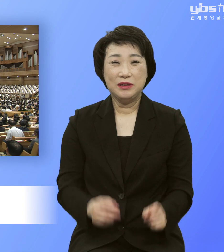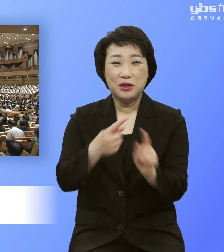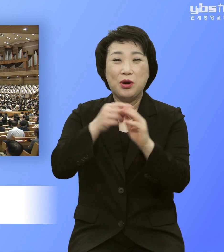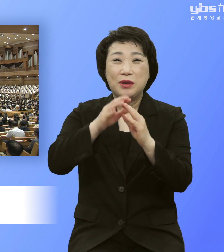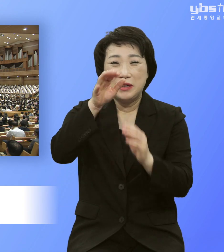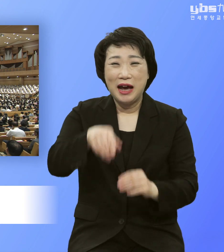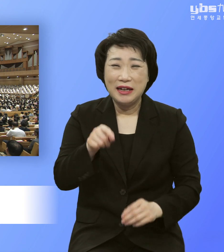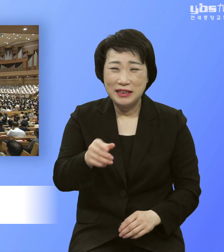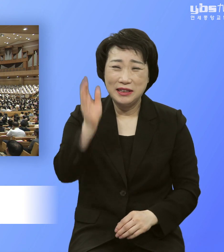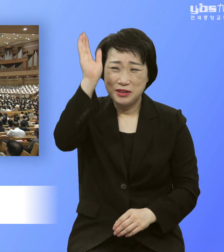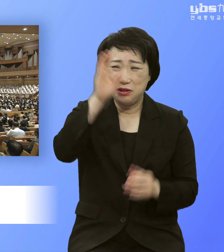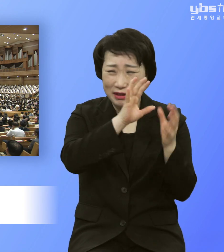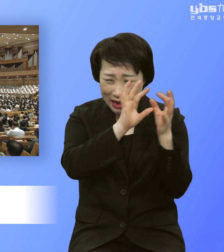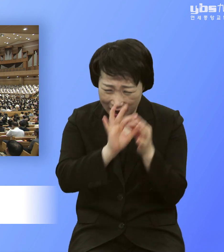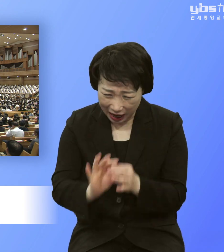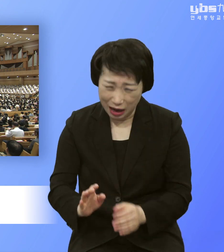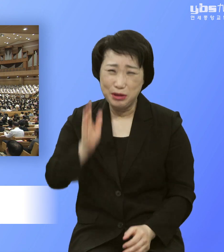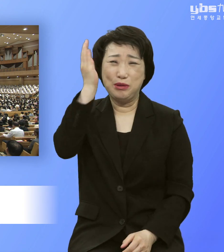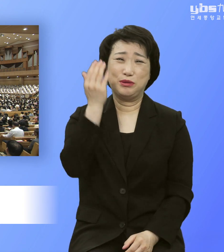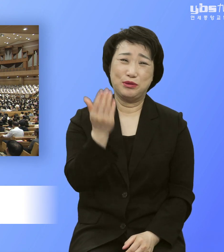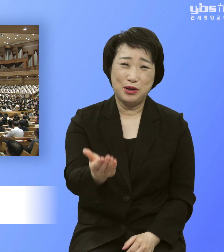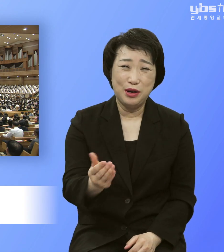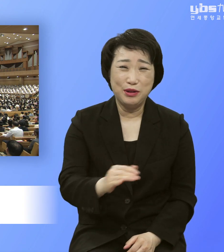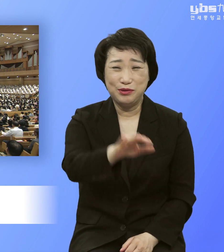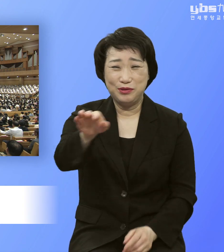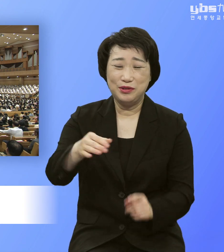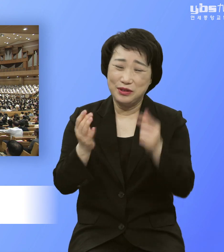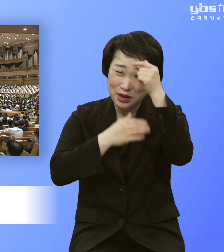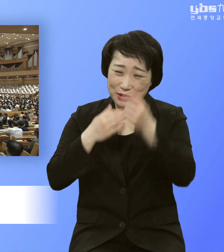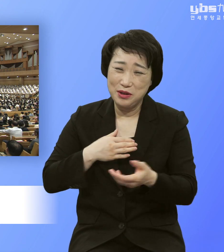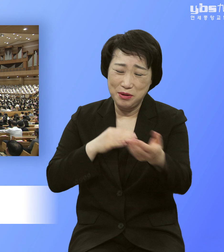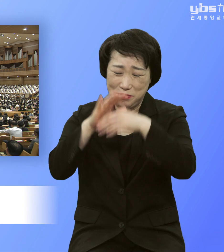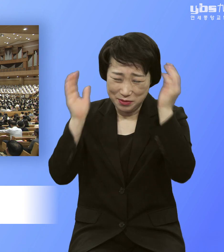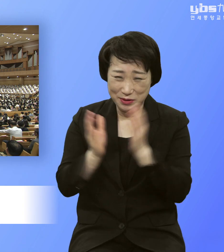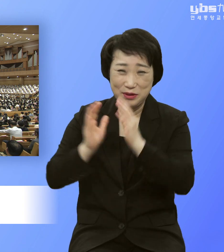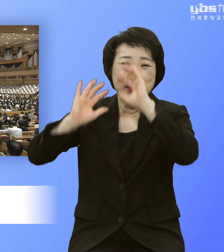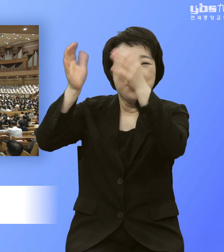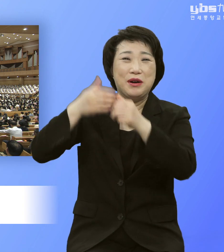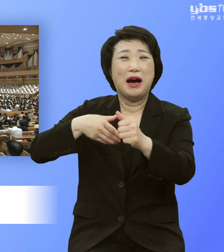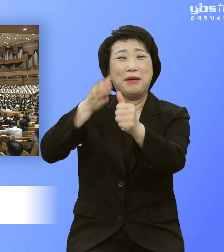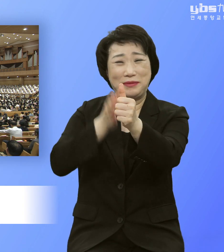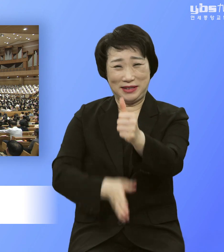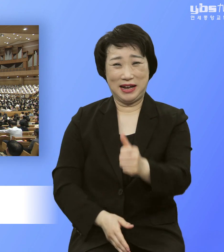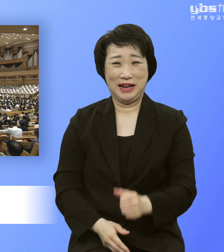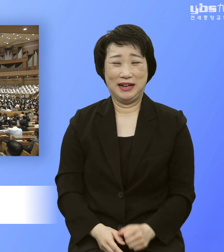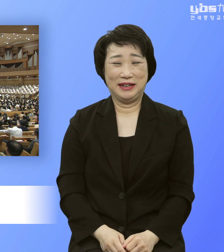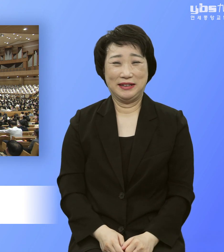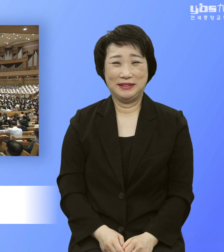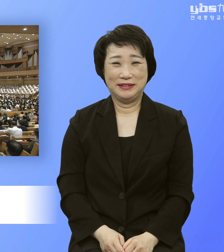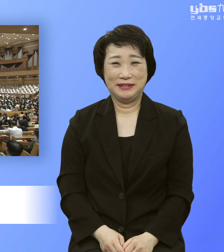교회는 그 얘기를 계속 하는 거예요. 그래야 우리 현대가족이 천국 가니까요.